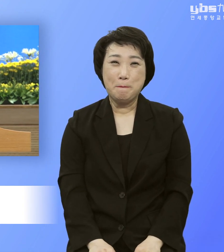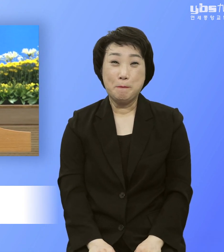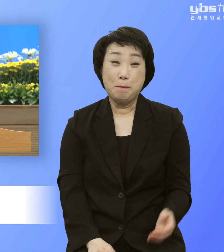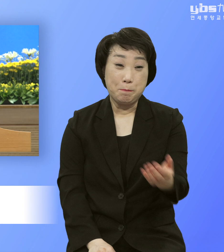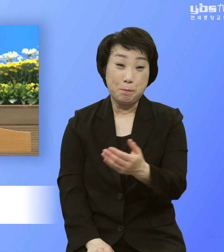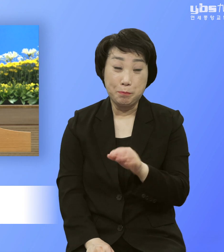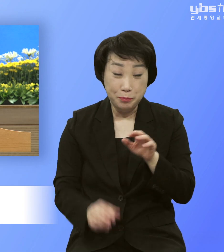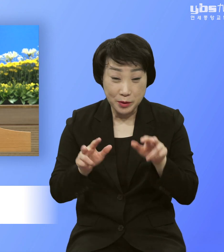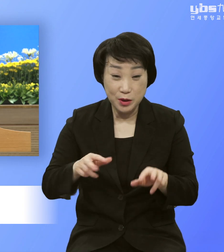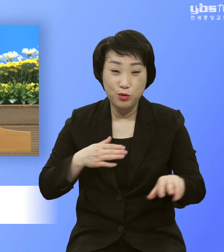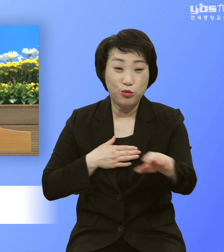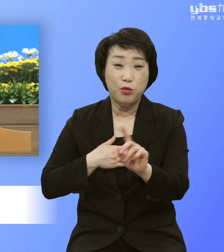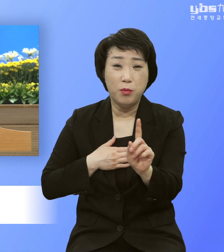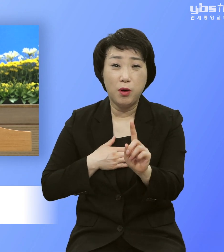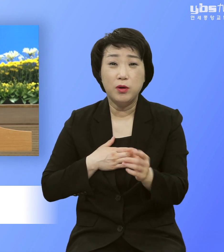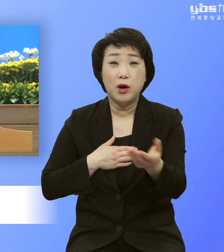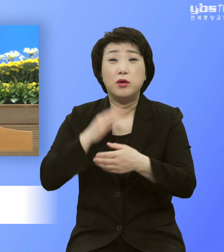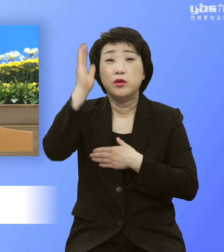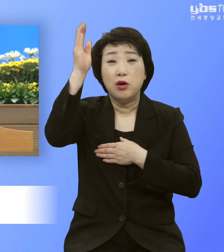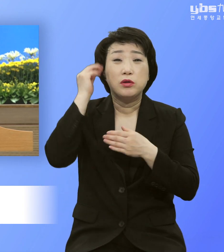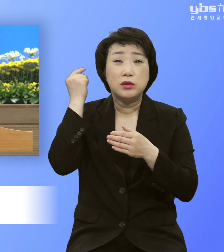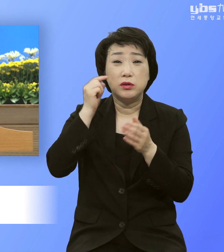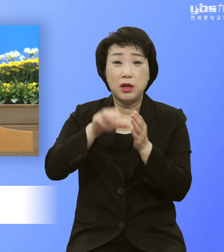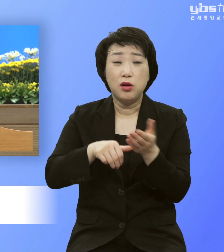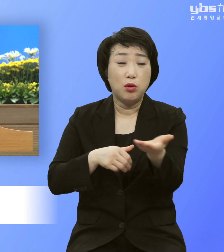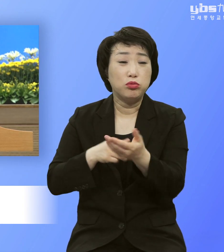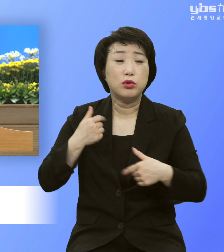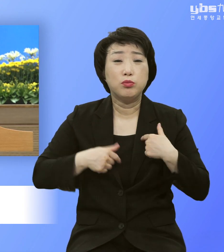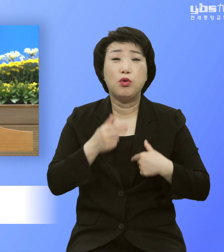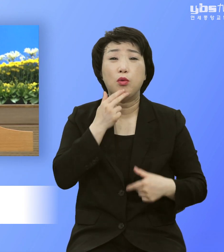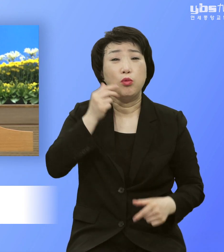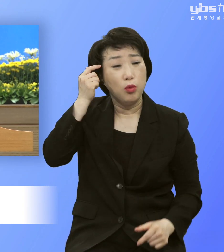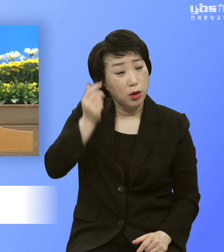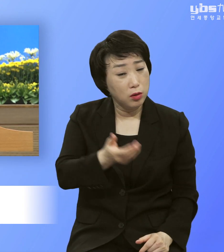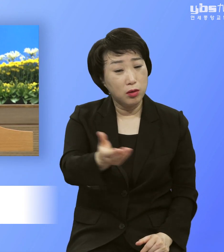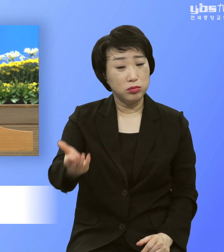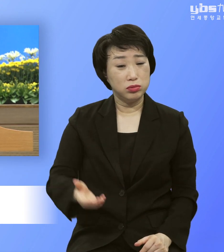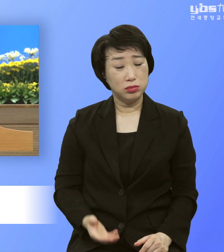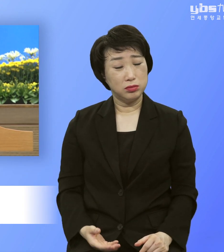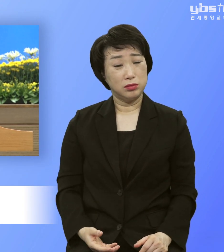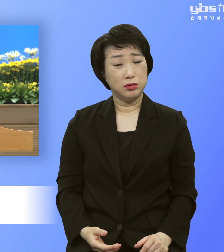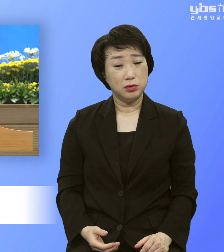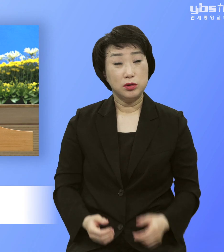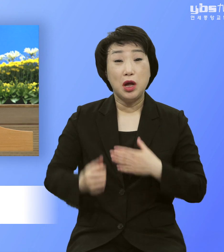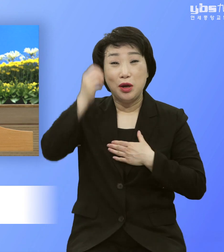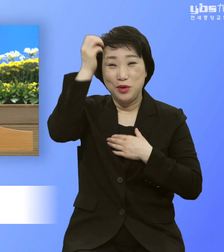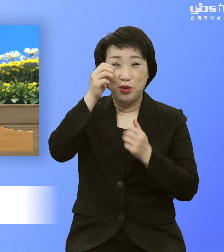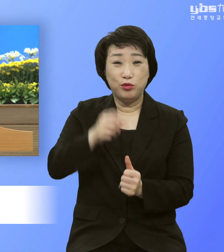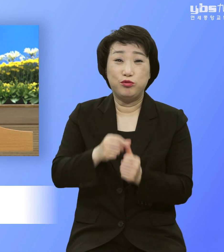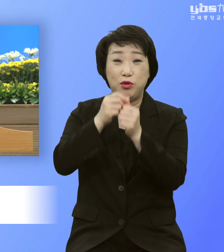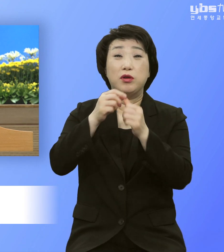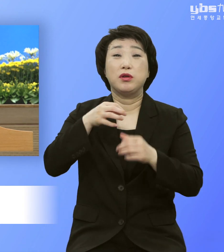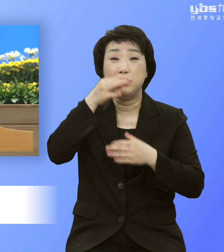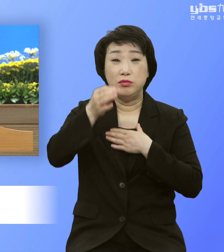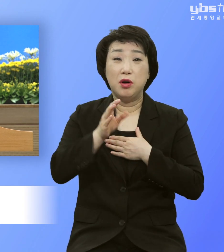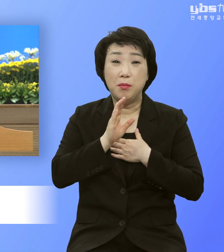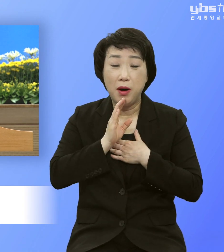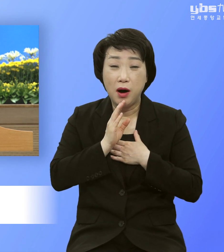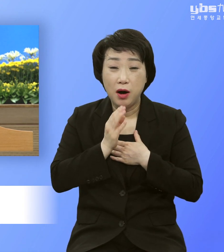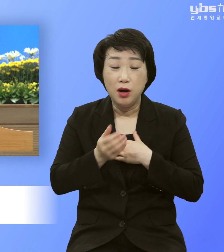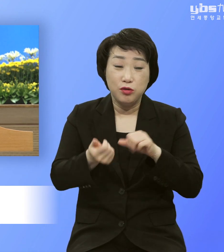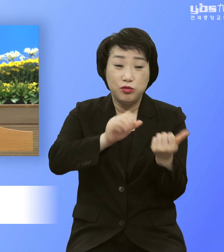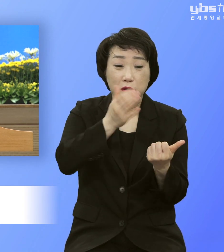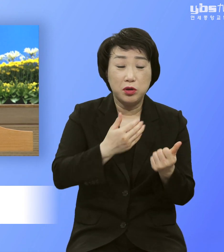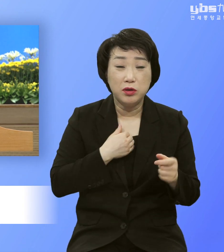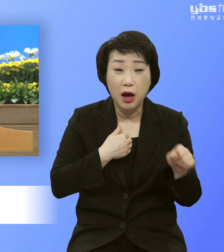근데 왜 우리는 설교 들을 때 기쁨이 없나? 영원히 사는 소리인데 죽게